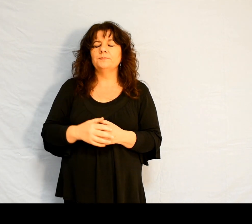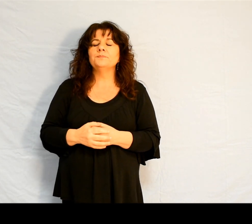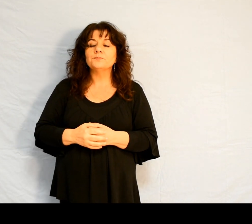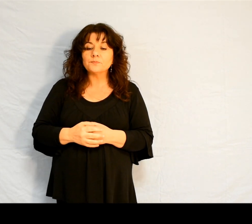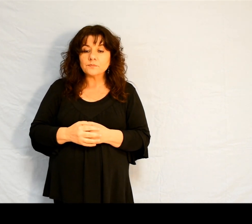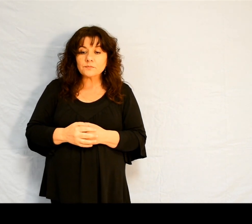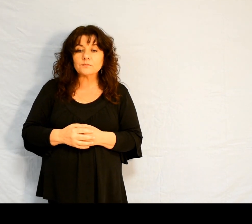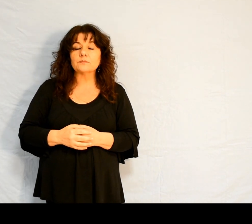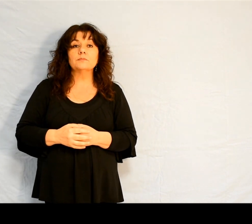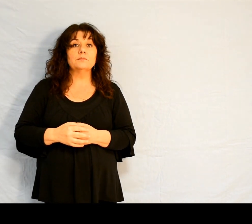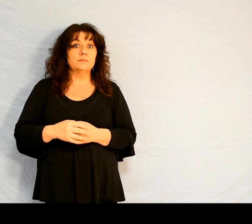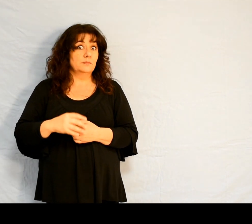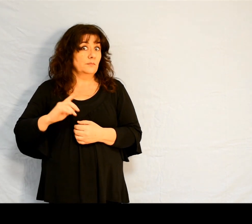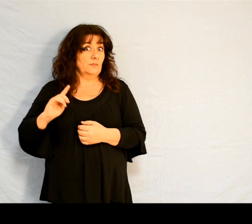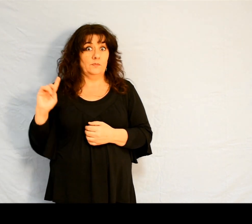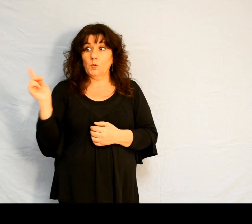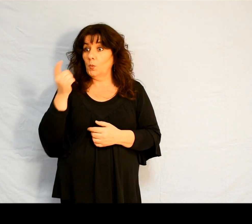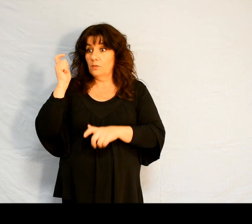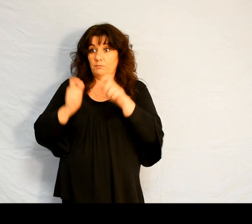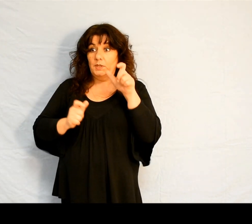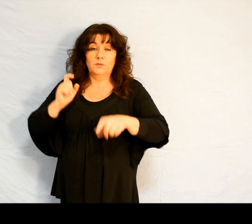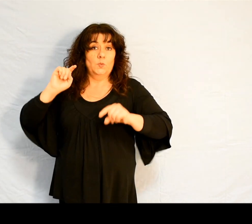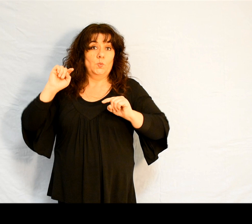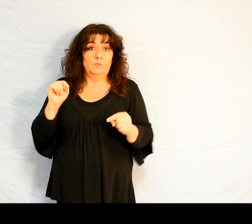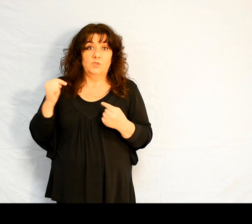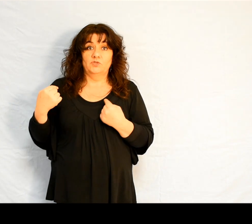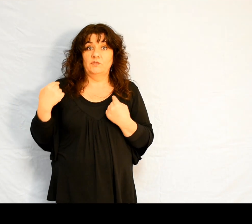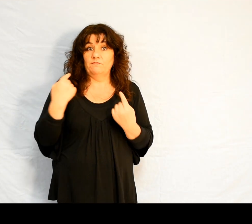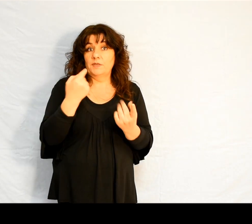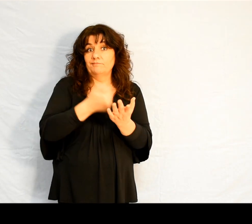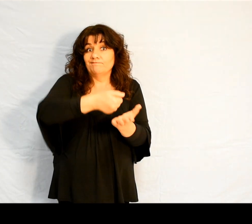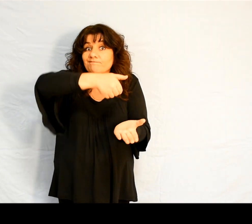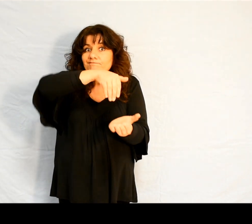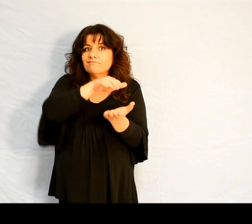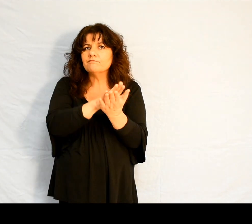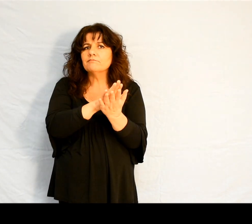Et tous allaient se faire recenser, chacun dans sa ville d'origine.